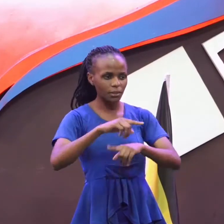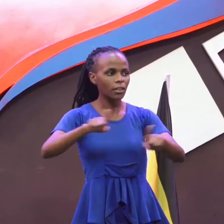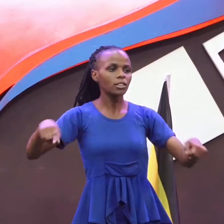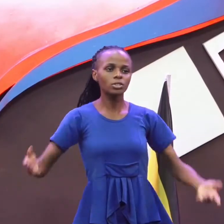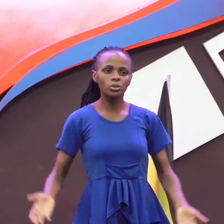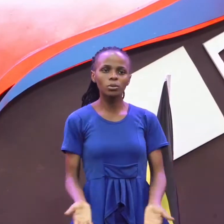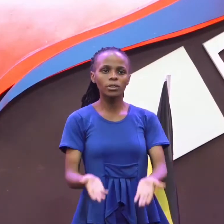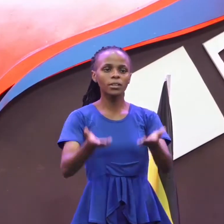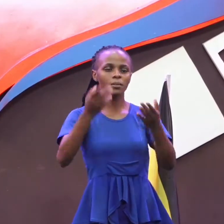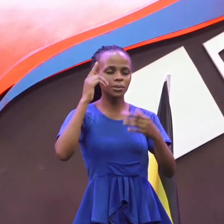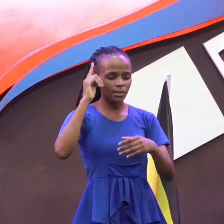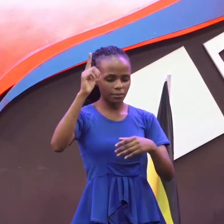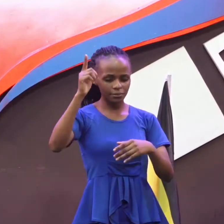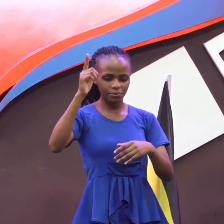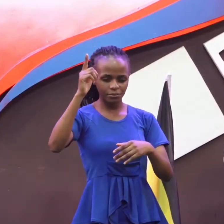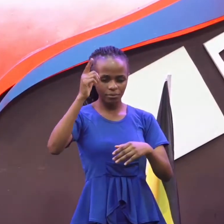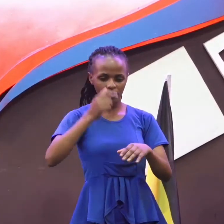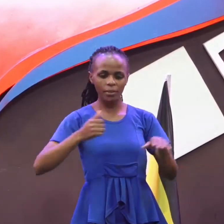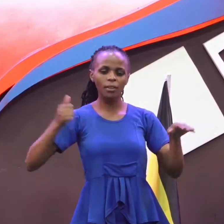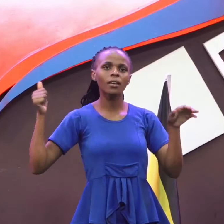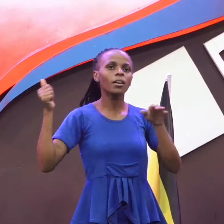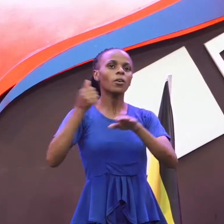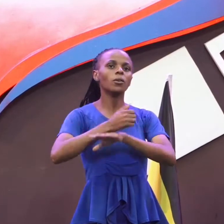ensimbi tukuyimusa